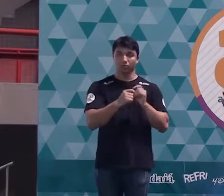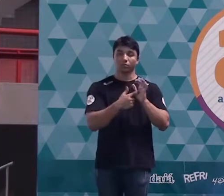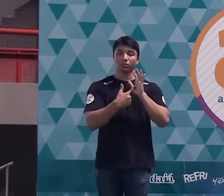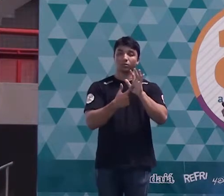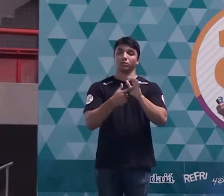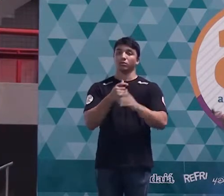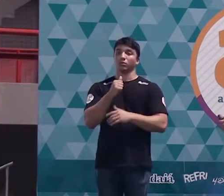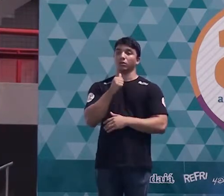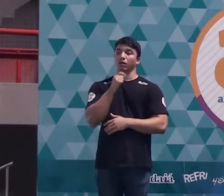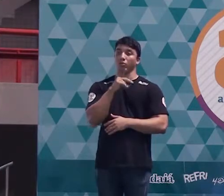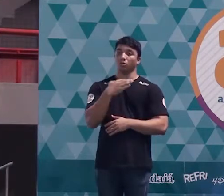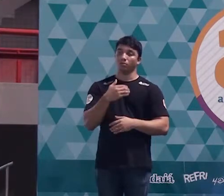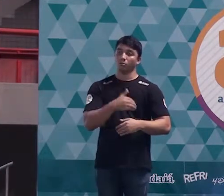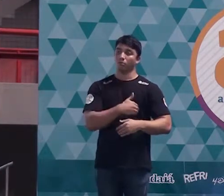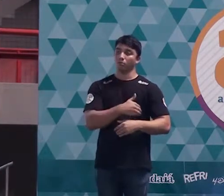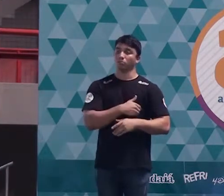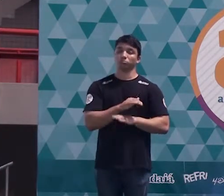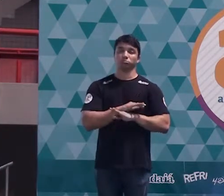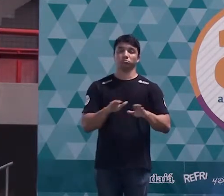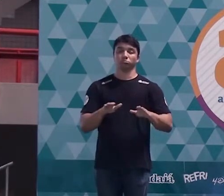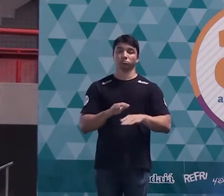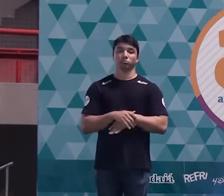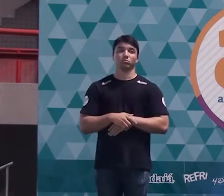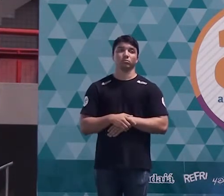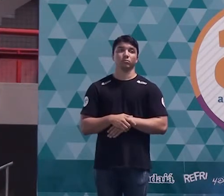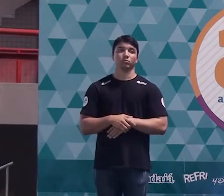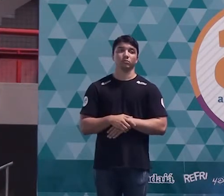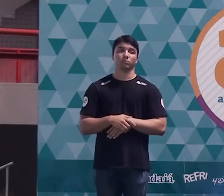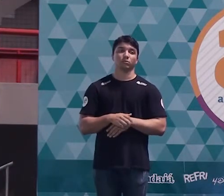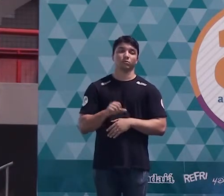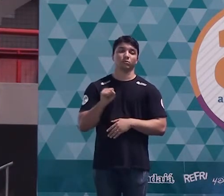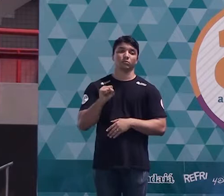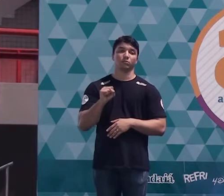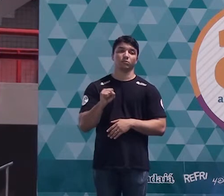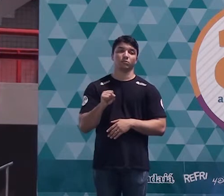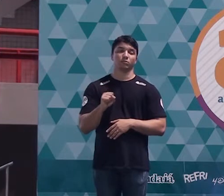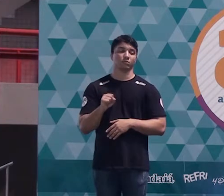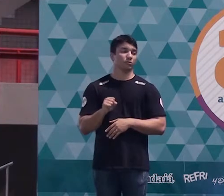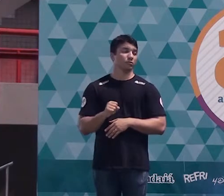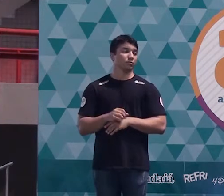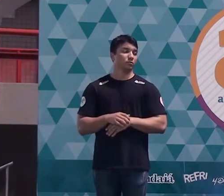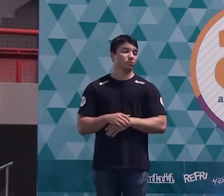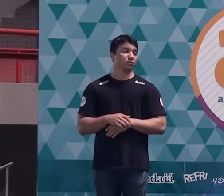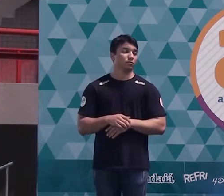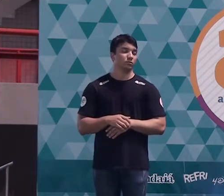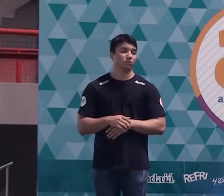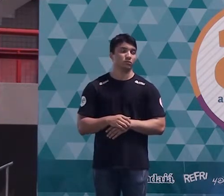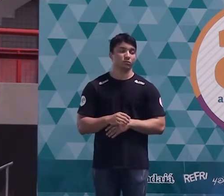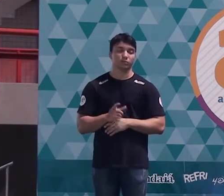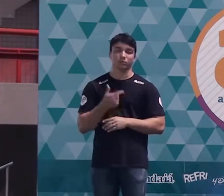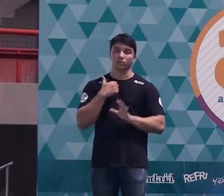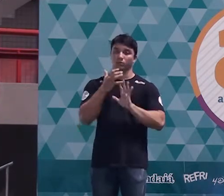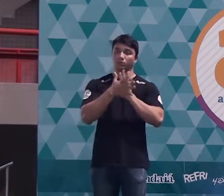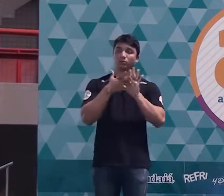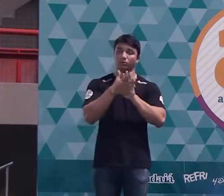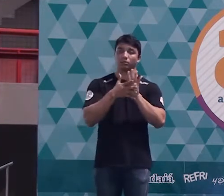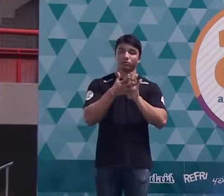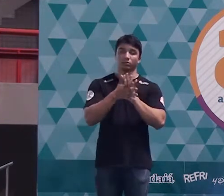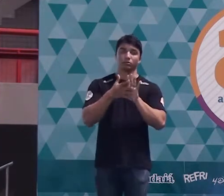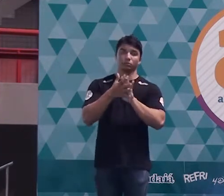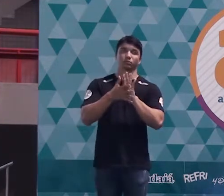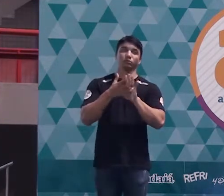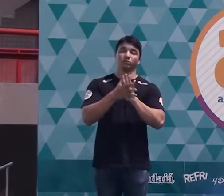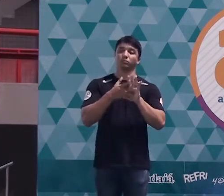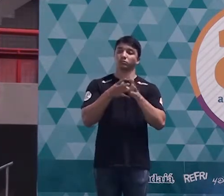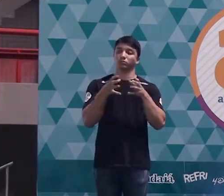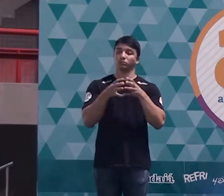apresenta água no pulmão. A questão 8 mostra um texto do Mamonas Assassinas, né? Shopping